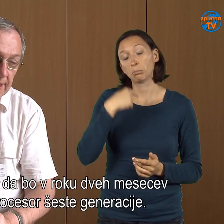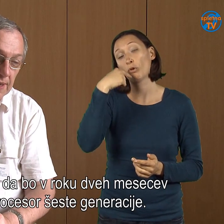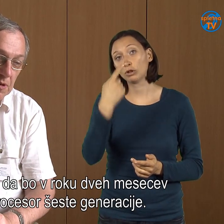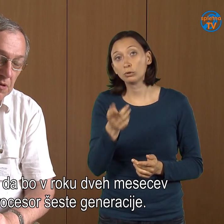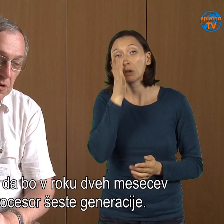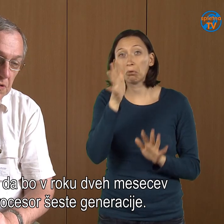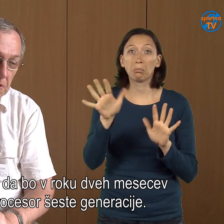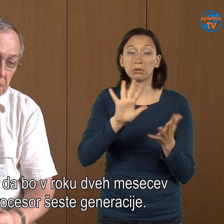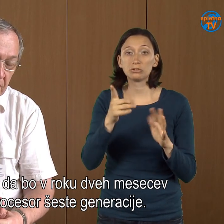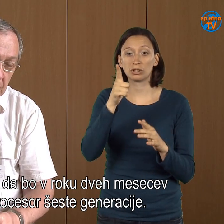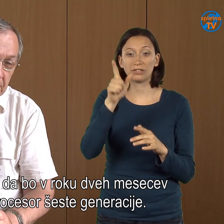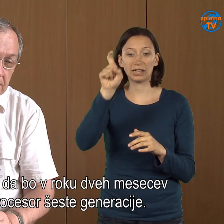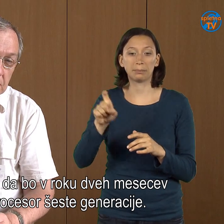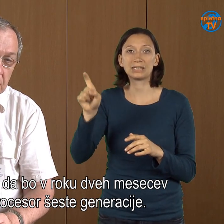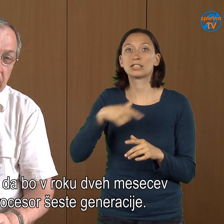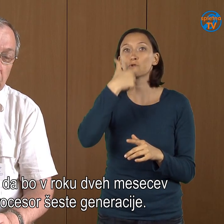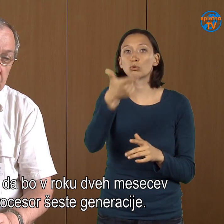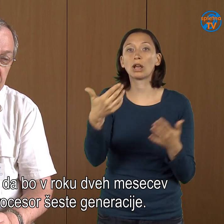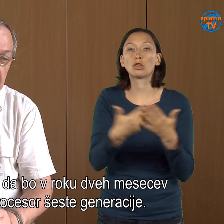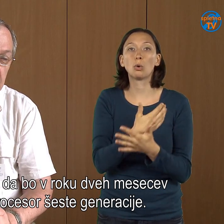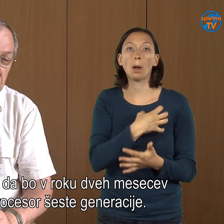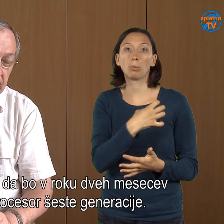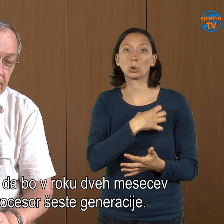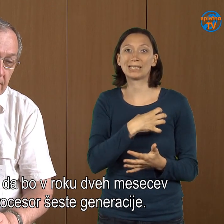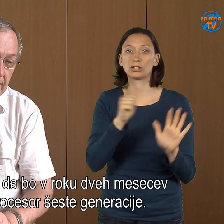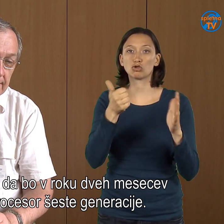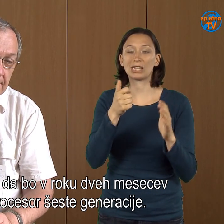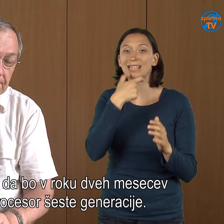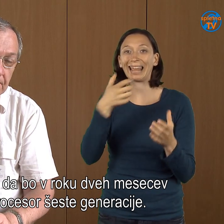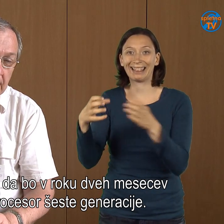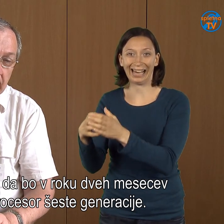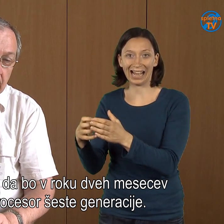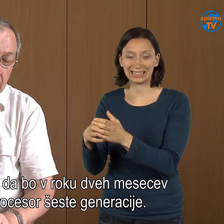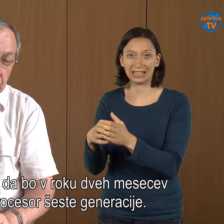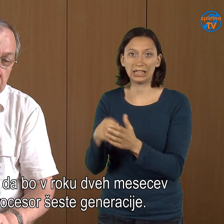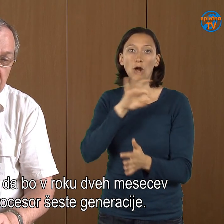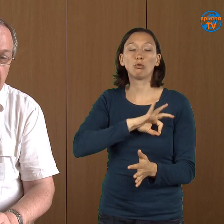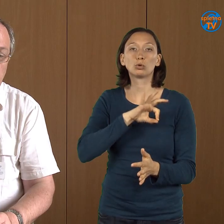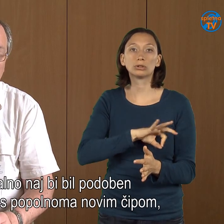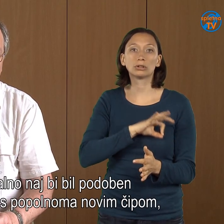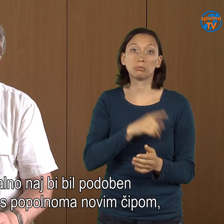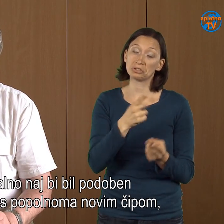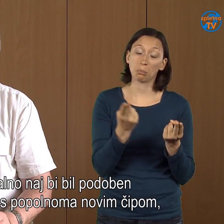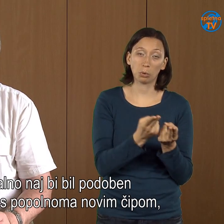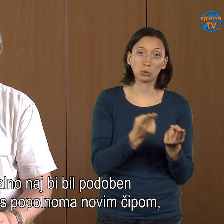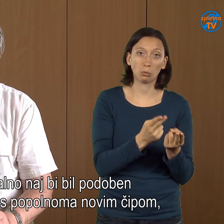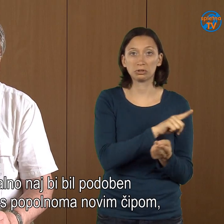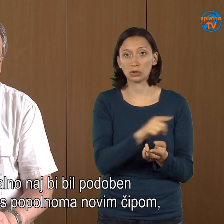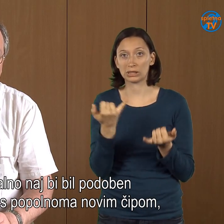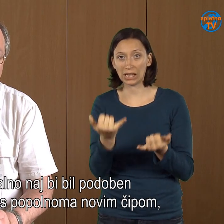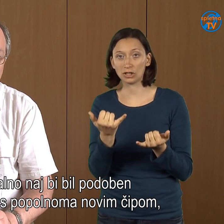Napoveduje se, da bo v roku 2 mesecev zunaj nov procesor 6. generacije. Funkcionalno naj bi bil zelo